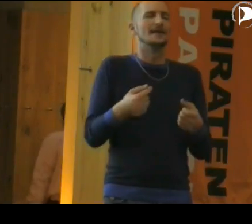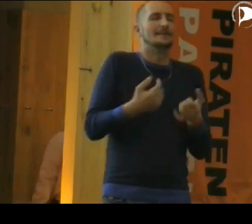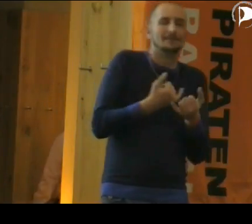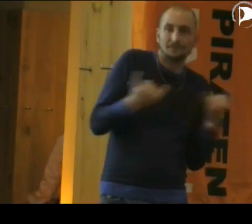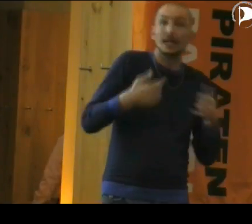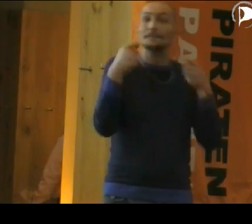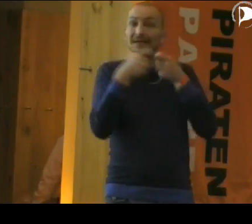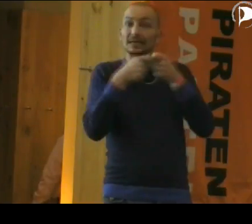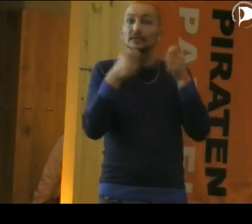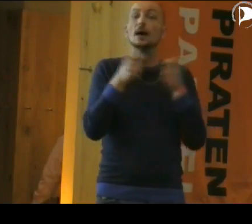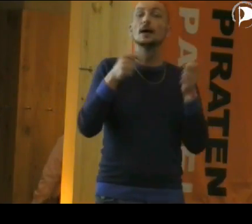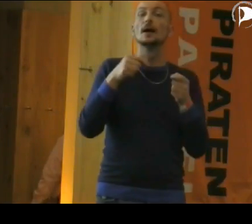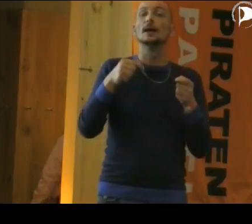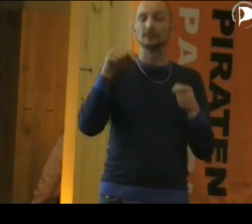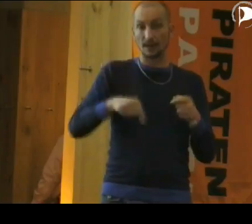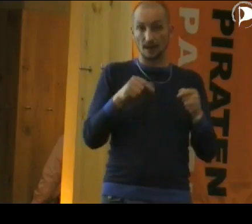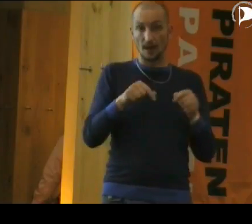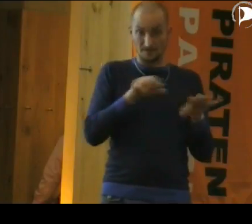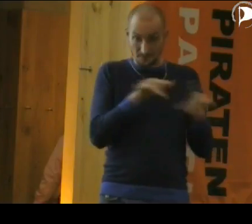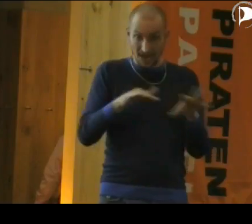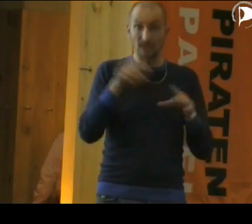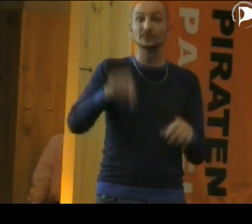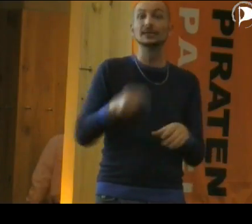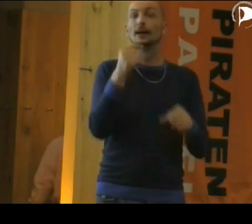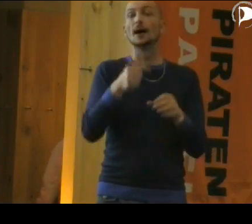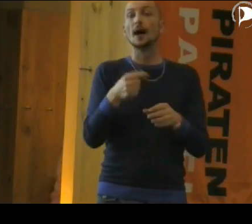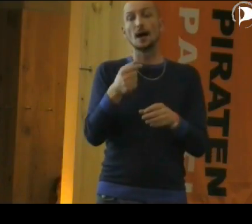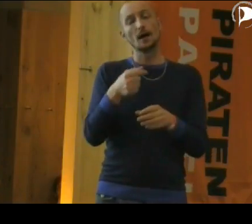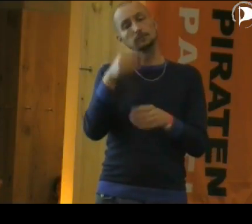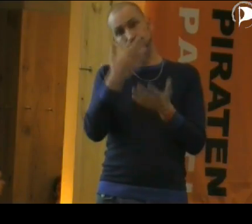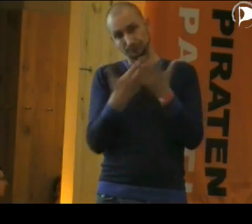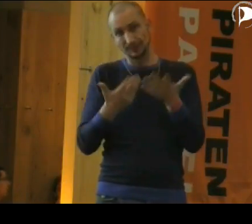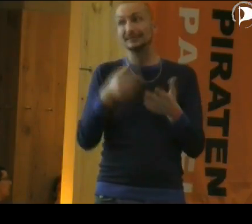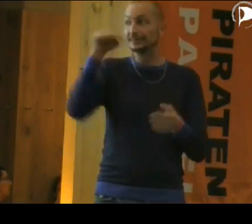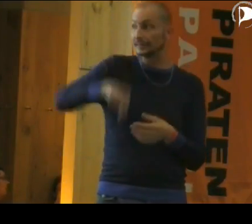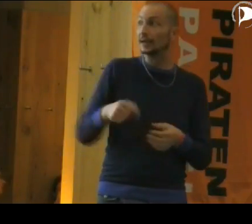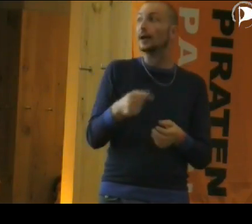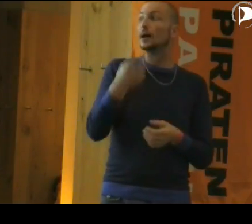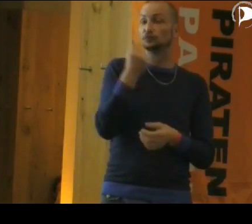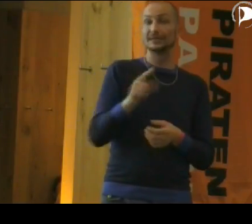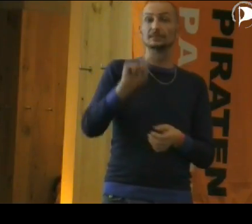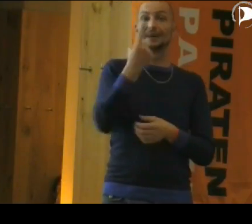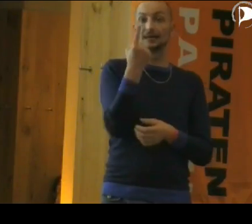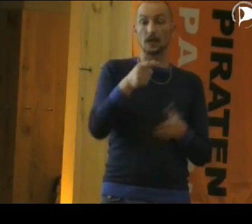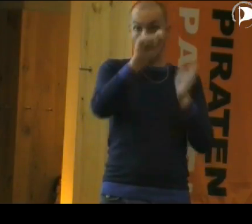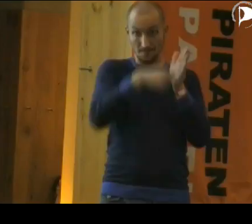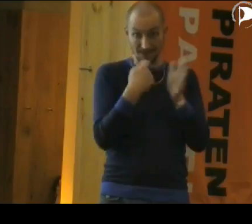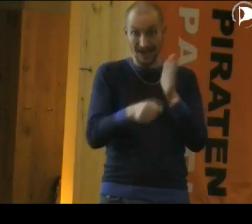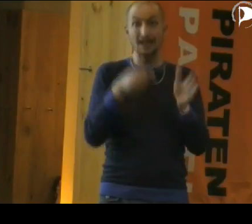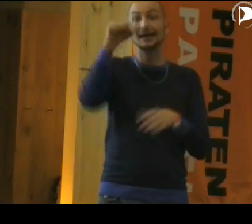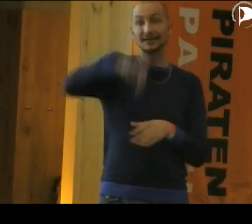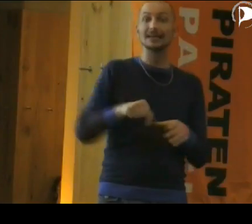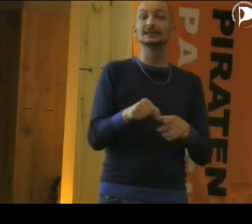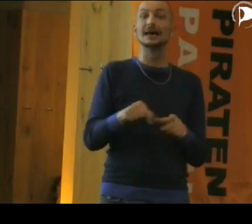60 verwaltungsarbeit neue keine wir haben heute hier jetzt ein schatzmeister gewählt und wir haben alle gedanken ist ein general